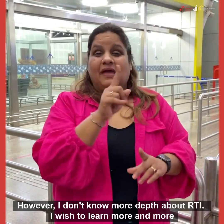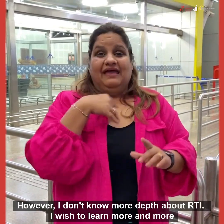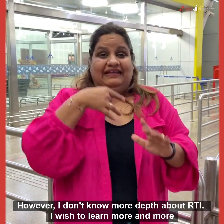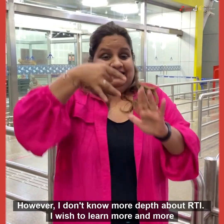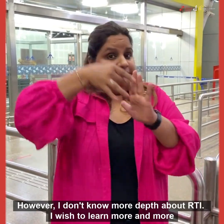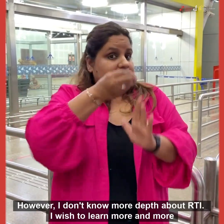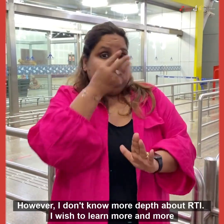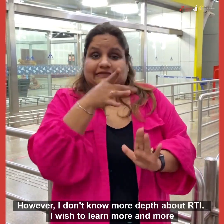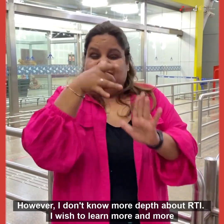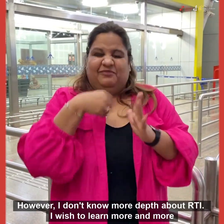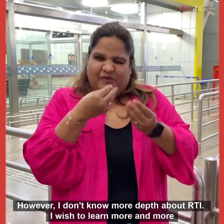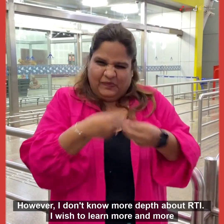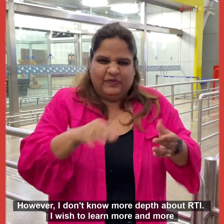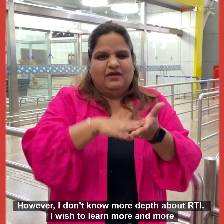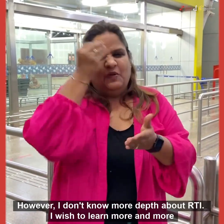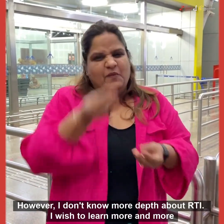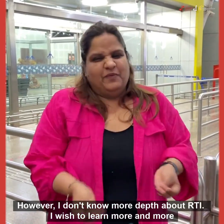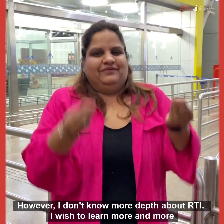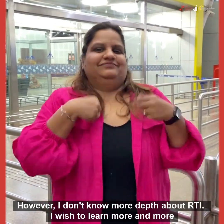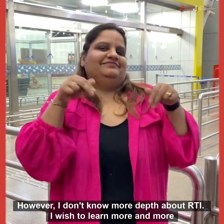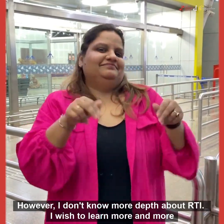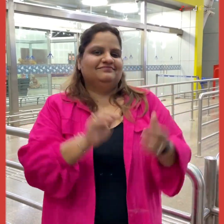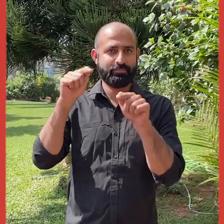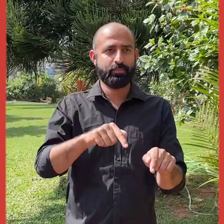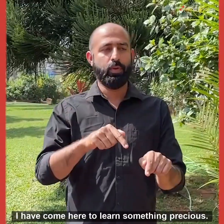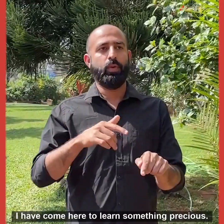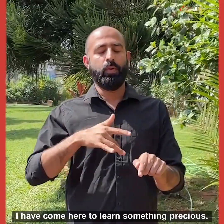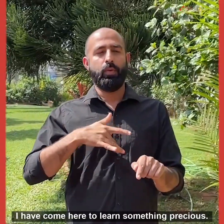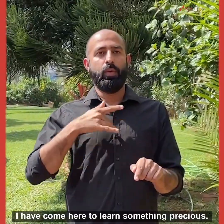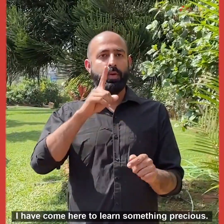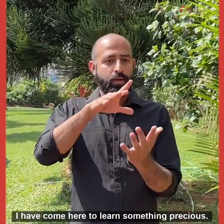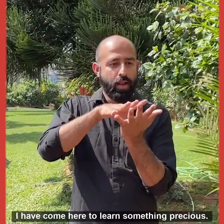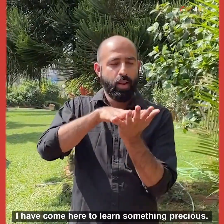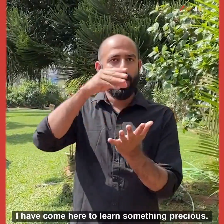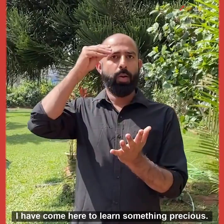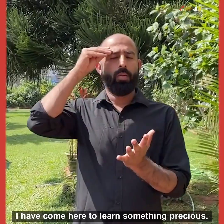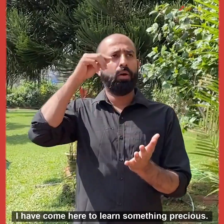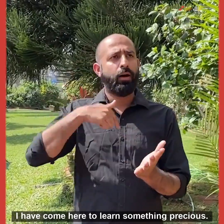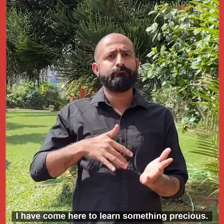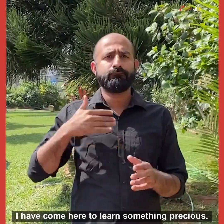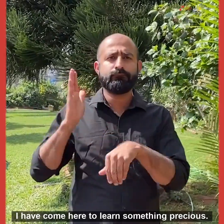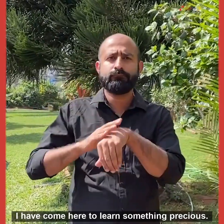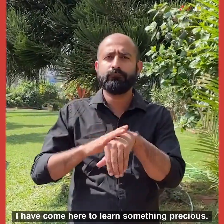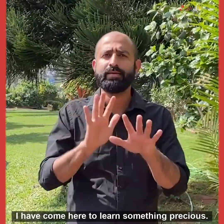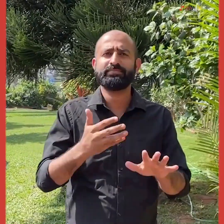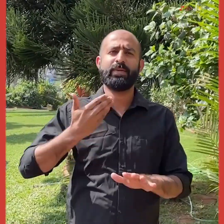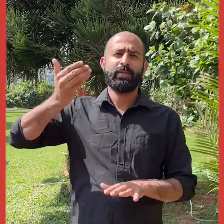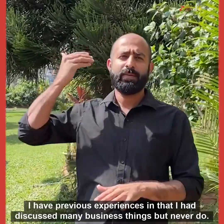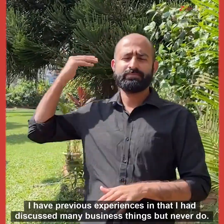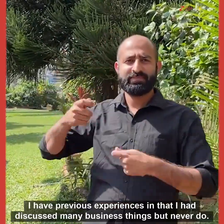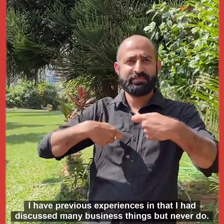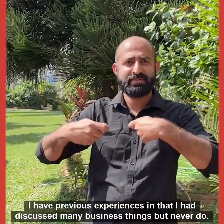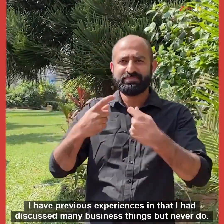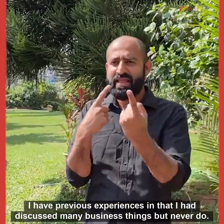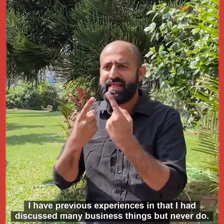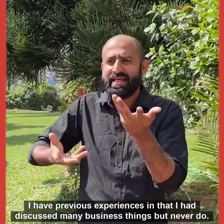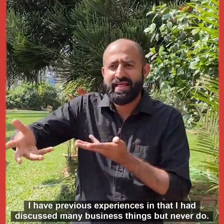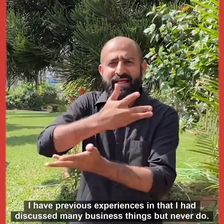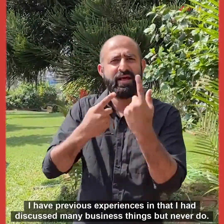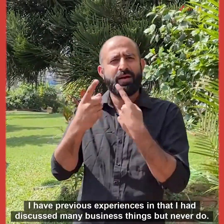बारे में जानना है तो हम उनको भेज सकते हैं और उसकी जानकारी ले सकते हैं। मैं इसके बारे में और जानना चाहती हूँ। ये बहुत ही ज़्यादा महत्वपूर्ण था मुझे।